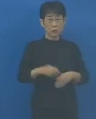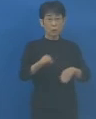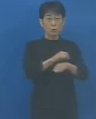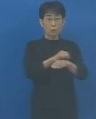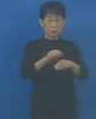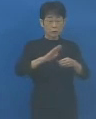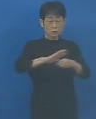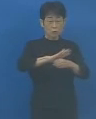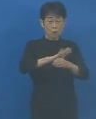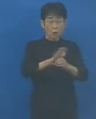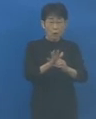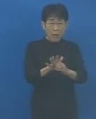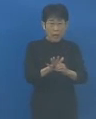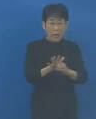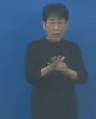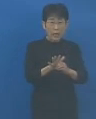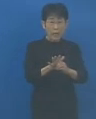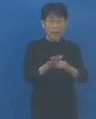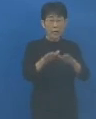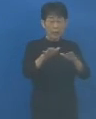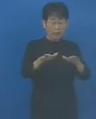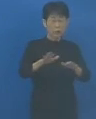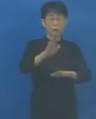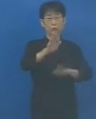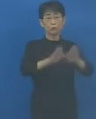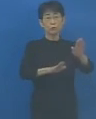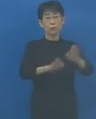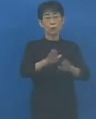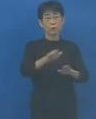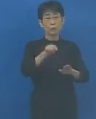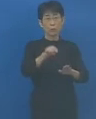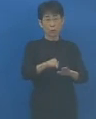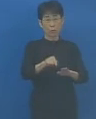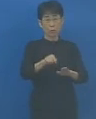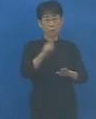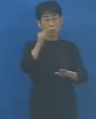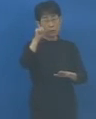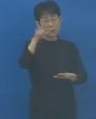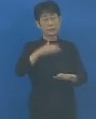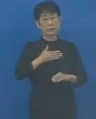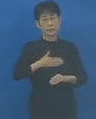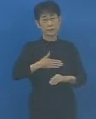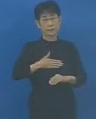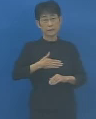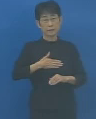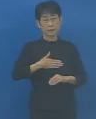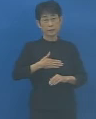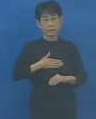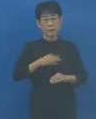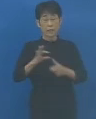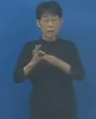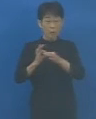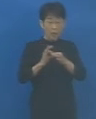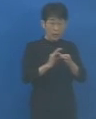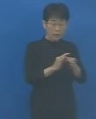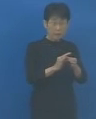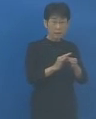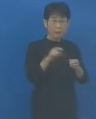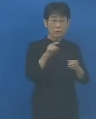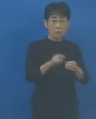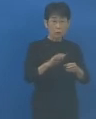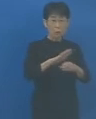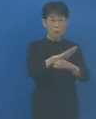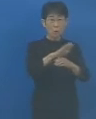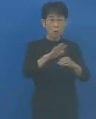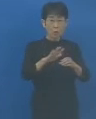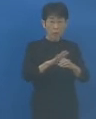とであるというふうに認識をしております。であればまたこのコロナ収束後は